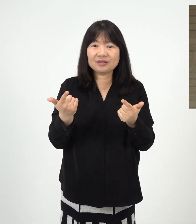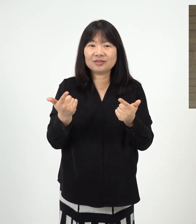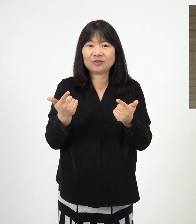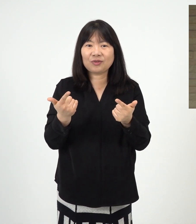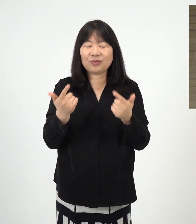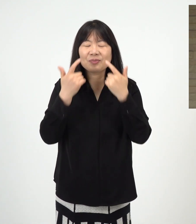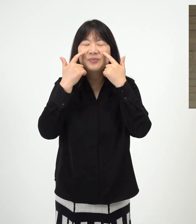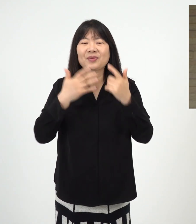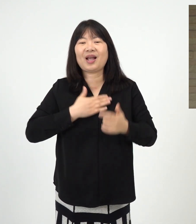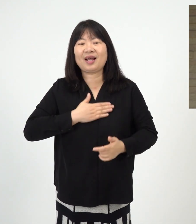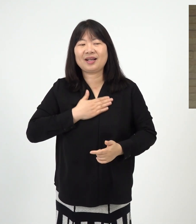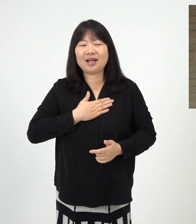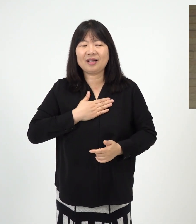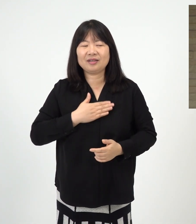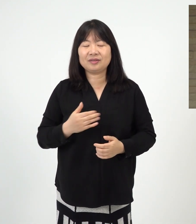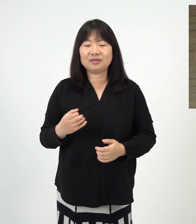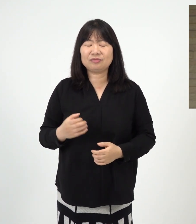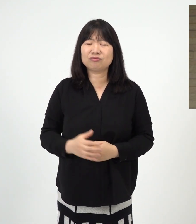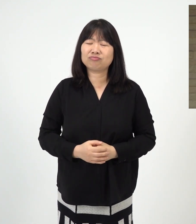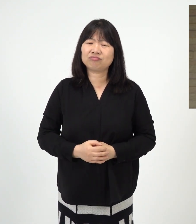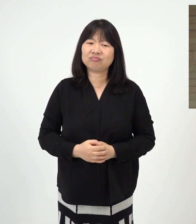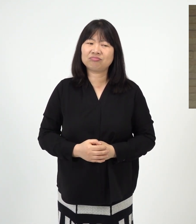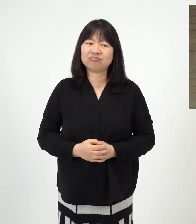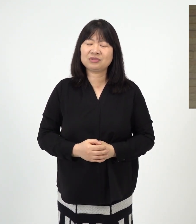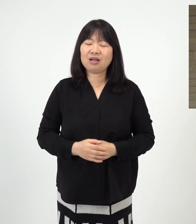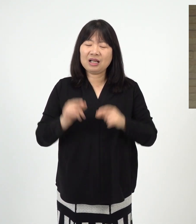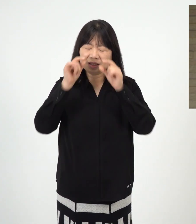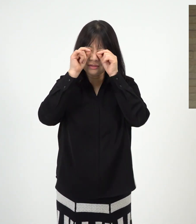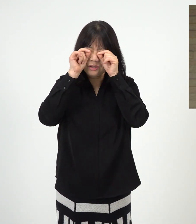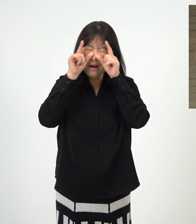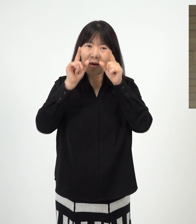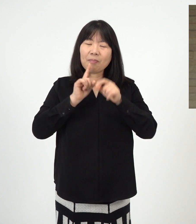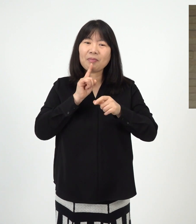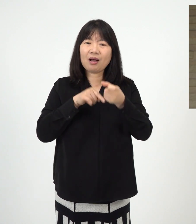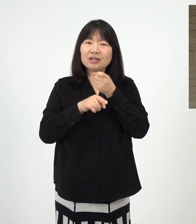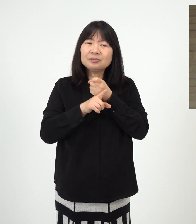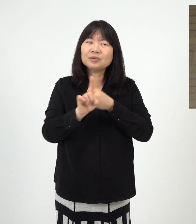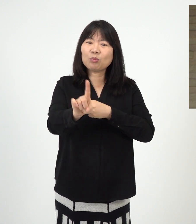분명해요. 그렇죠? 그러면 여기서 도대체 깨어있으라는 말이